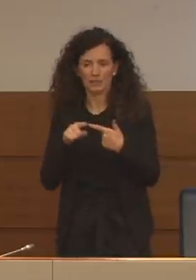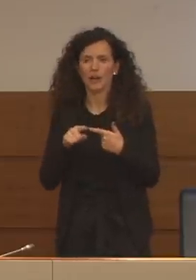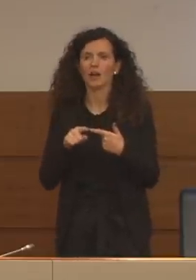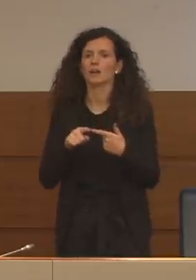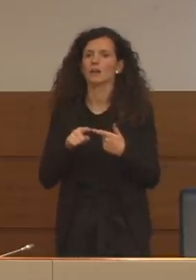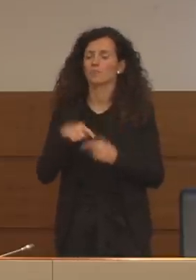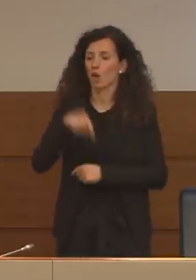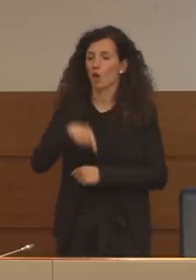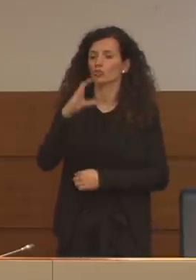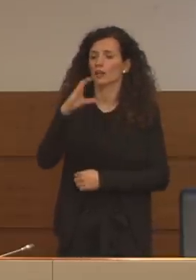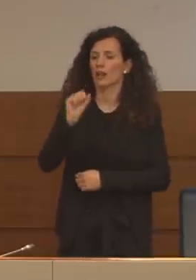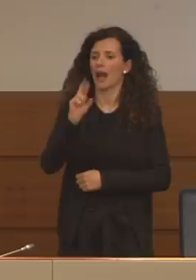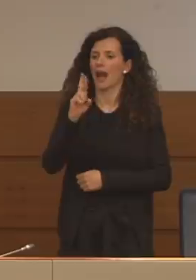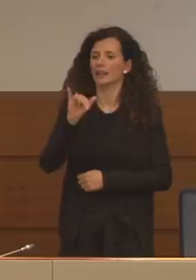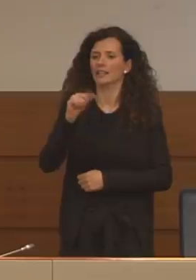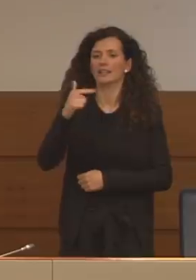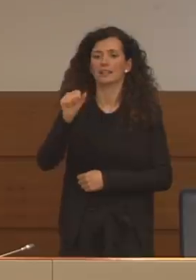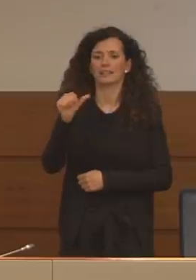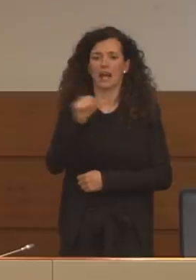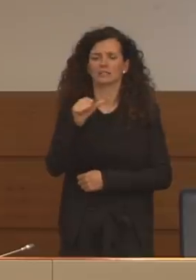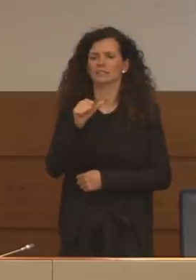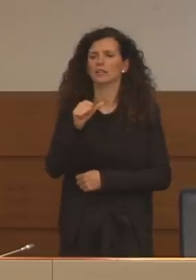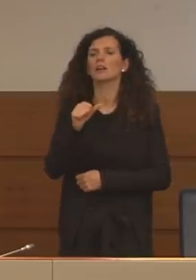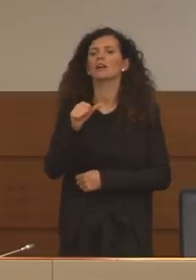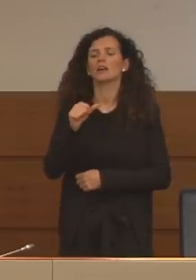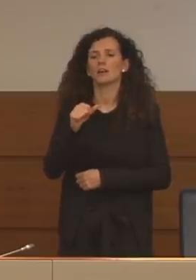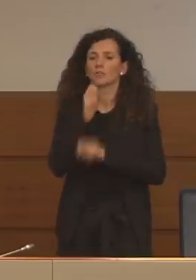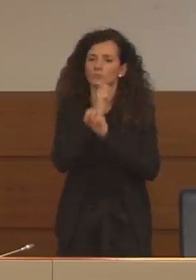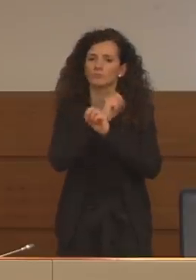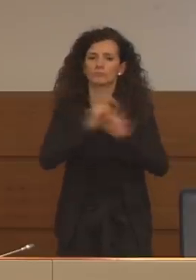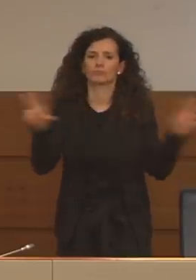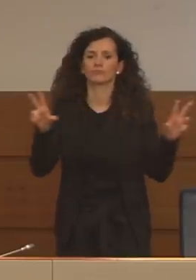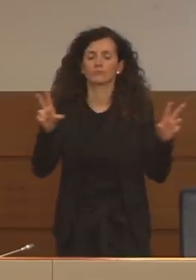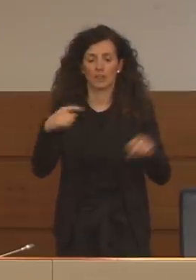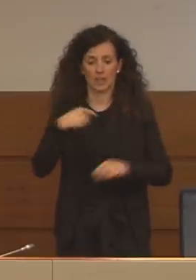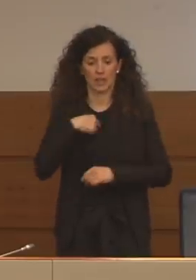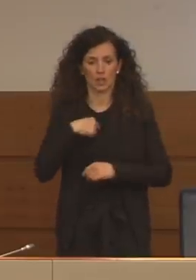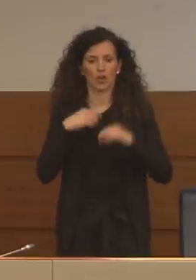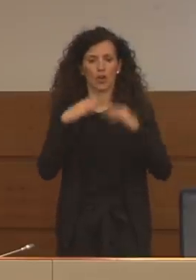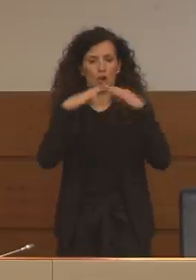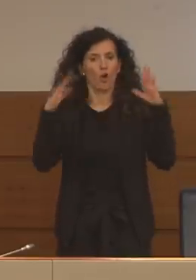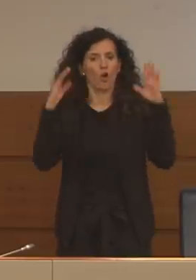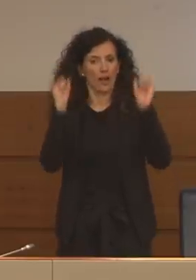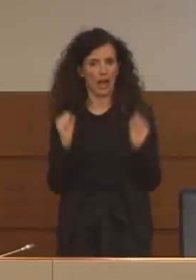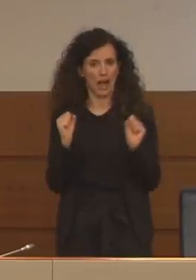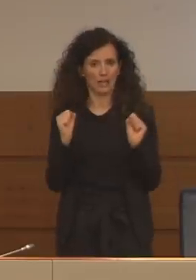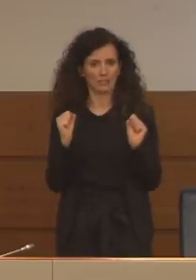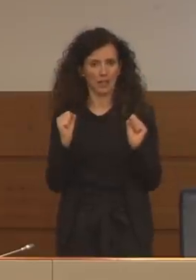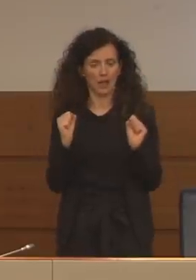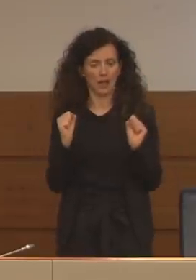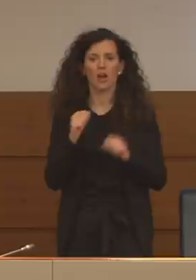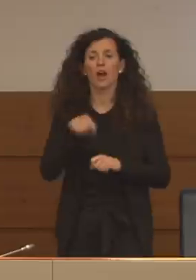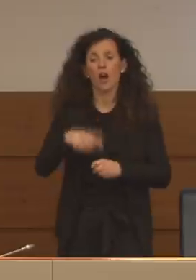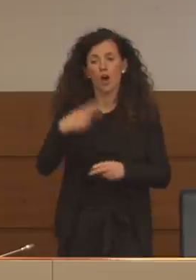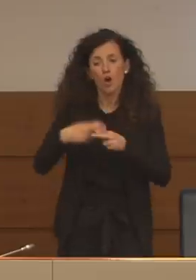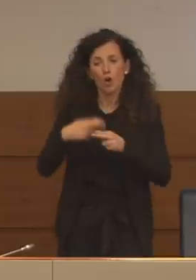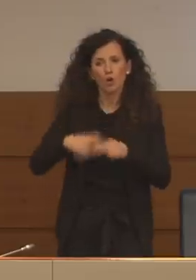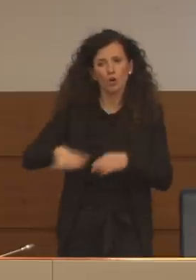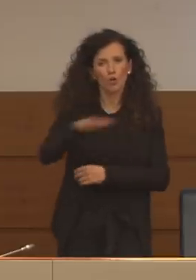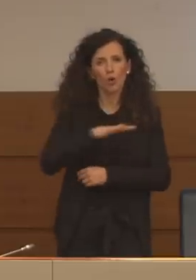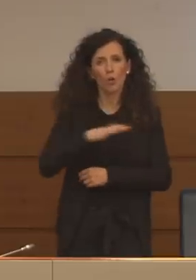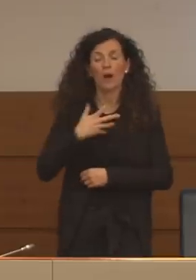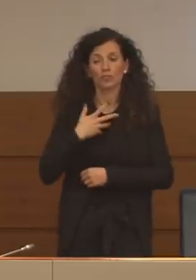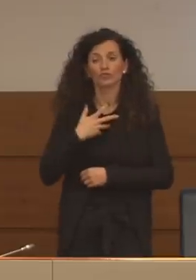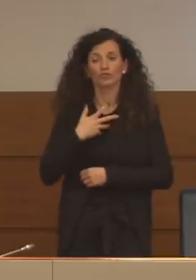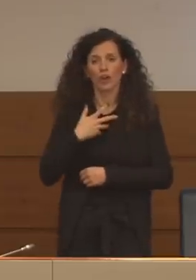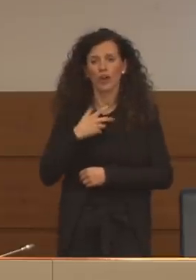perché oggi la caritas ha lanciato un appello si dice resi io resto a casa però solo a roma per esempio ci sono 8.000 persone che